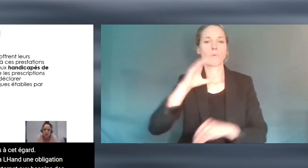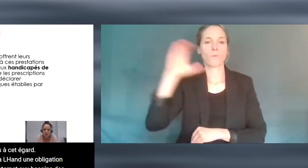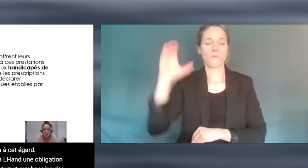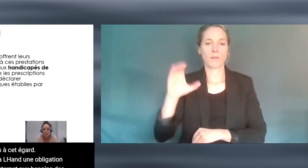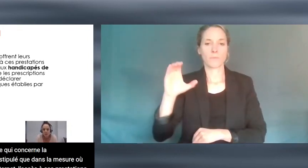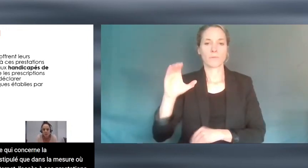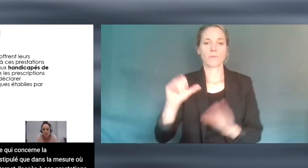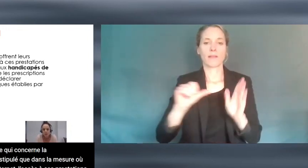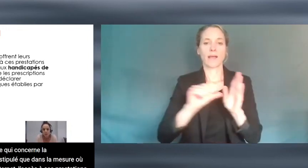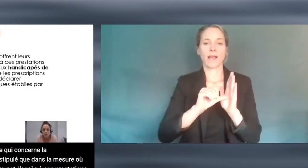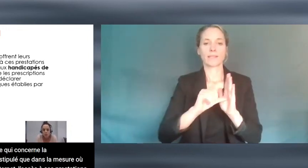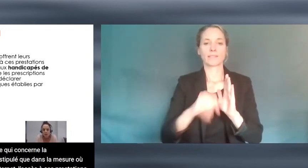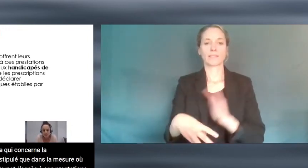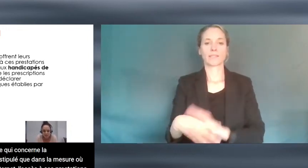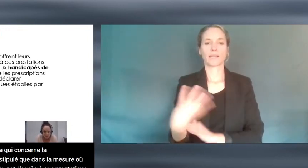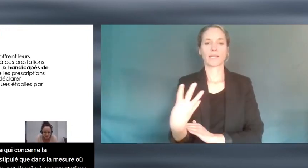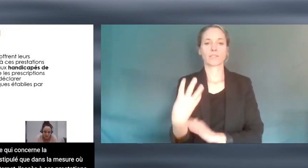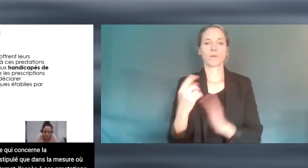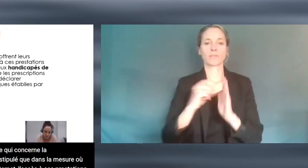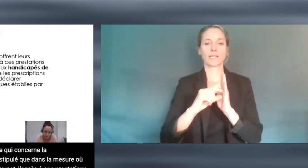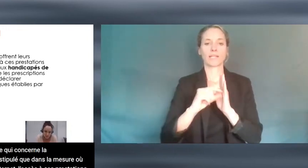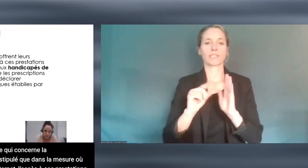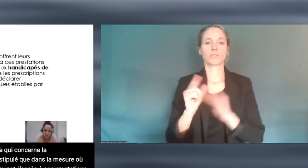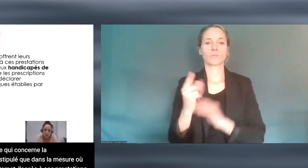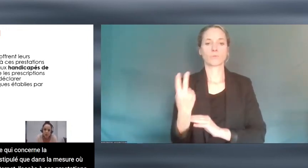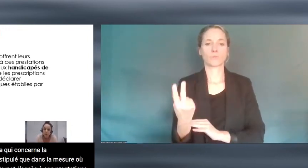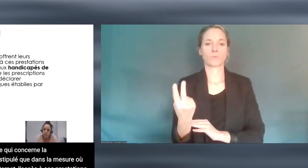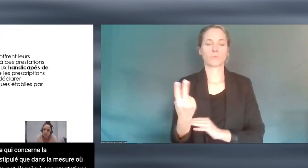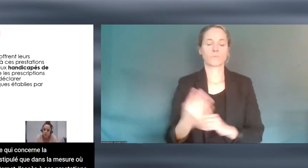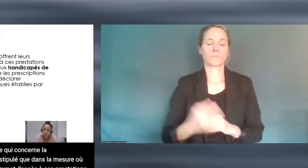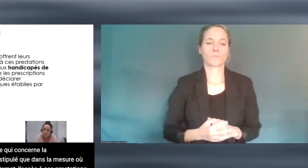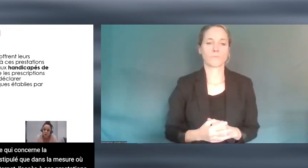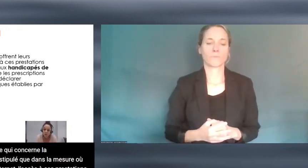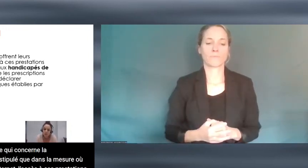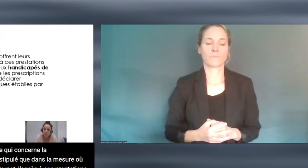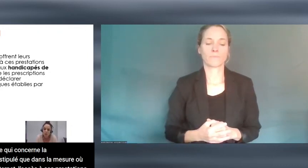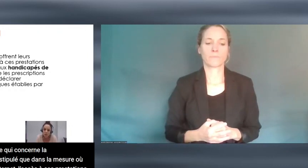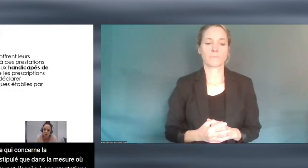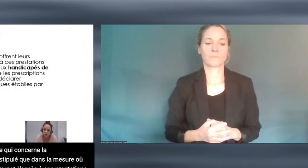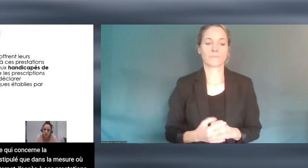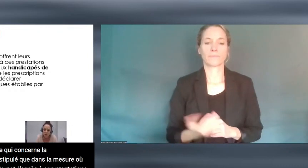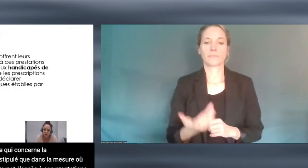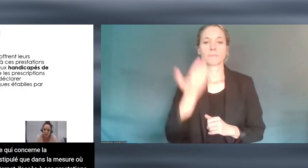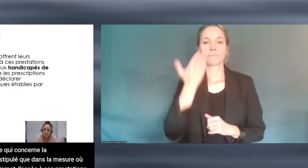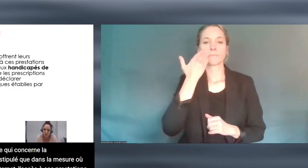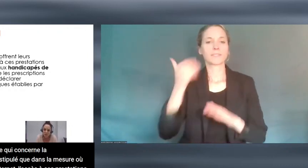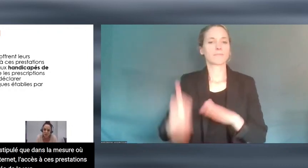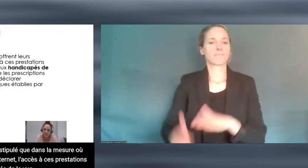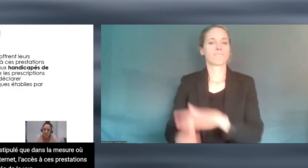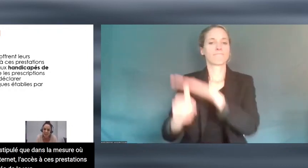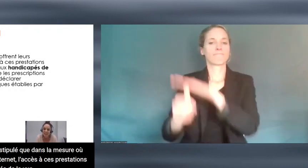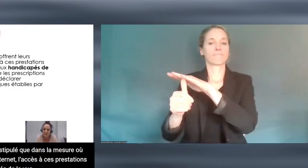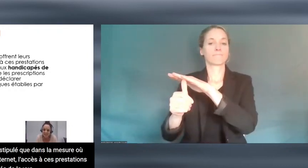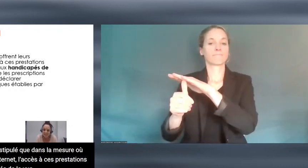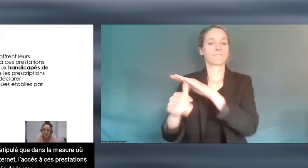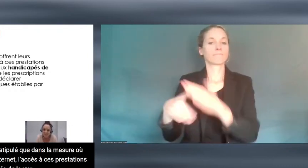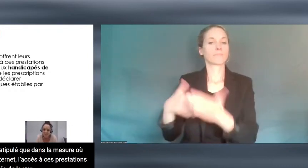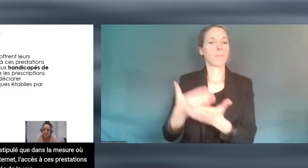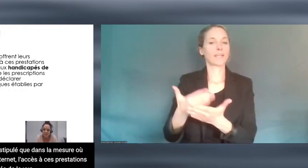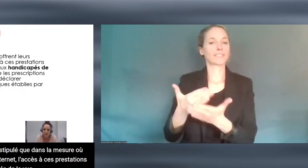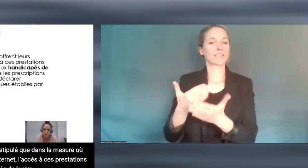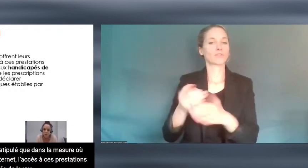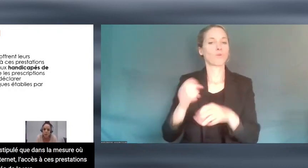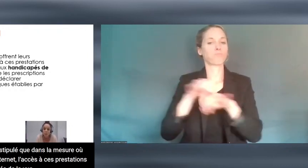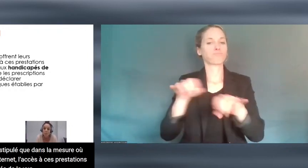2, où il est stipulé que dans la mesure où les autorités offrent leurs prestations sur Internet, l'accès à